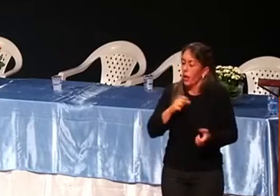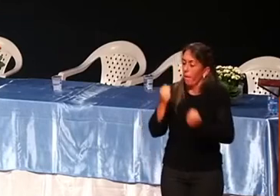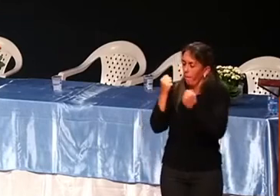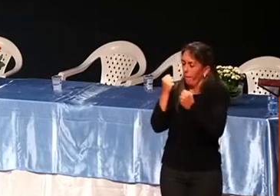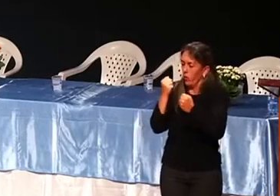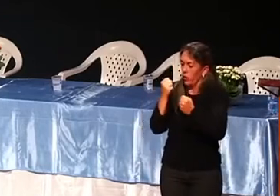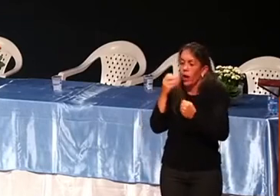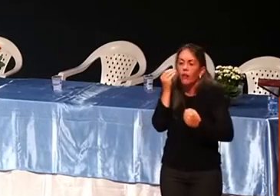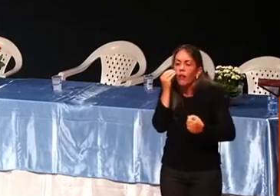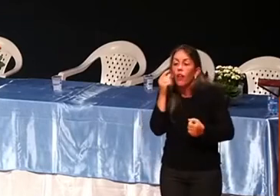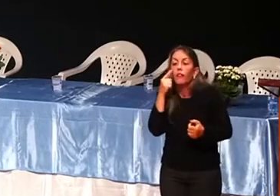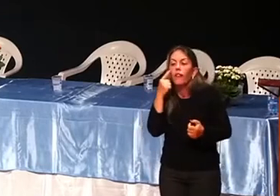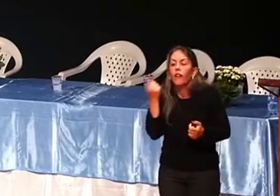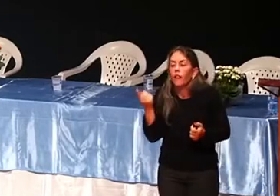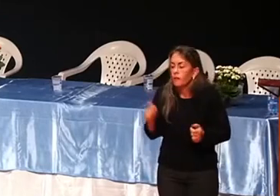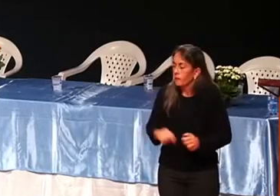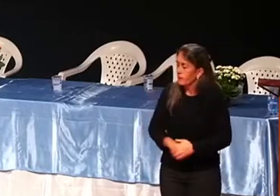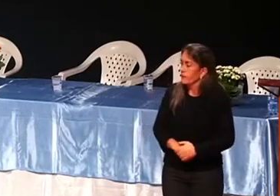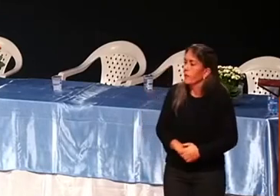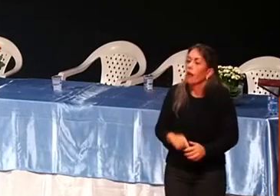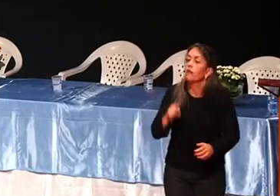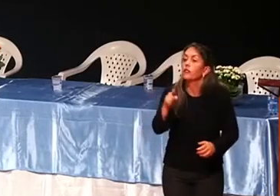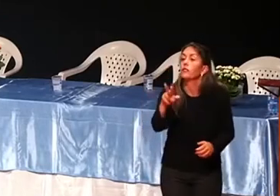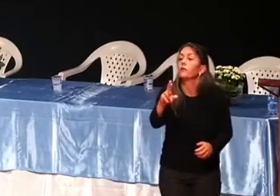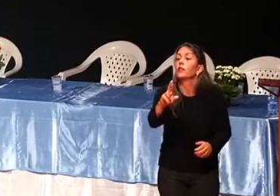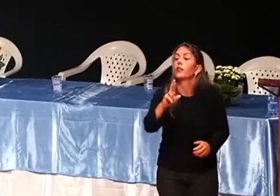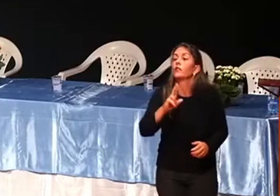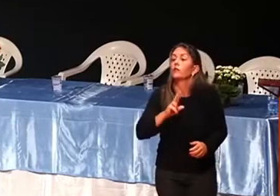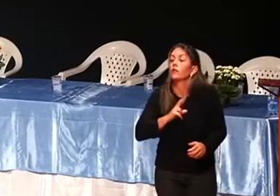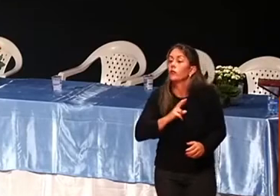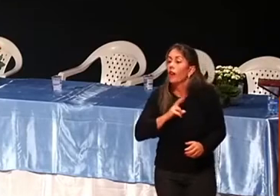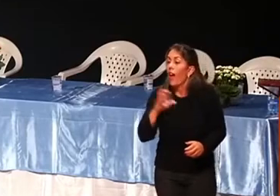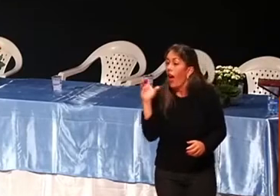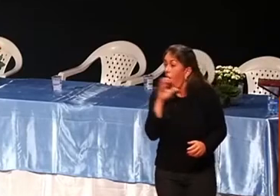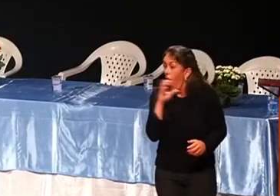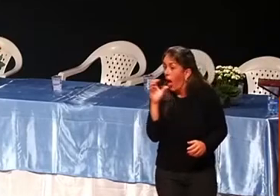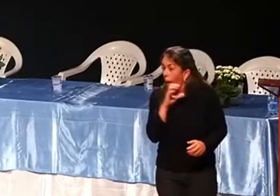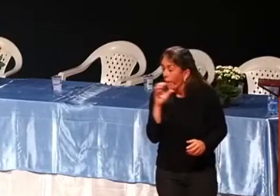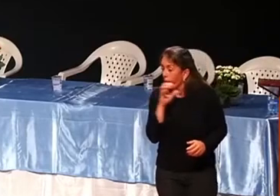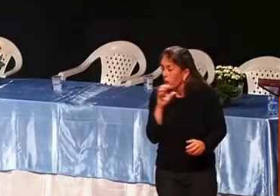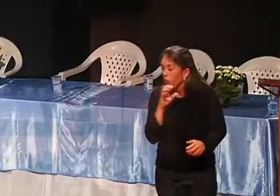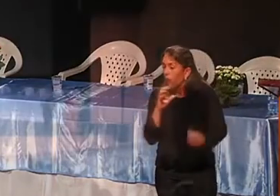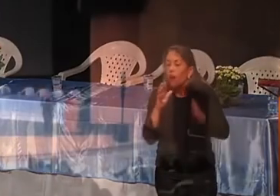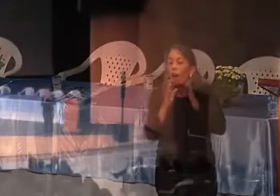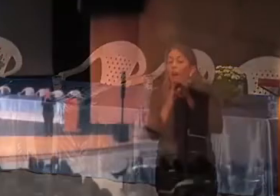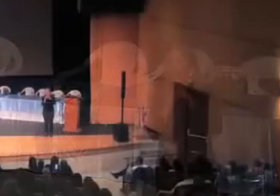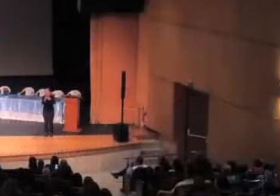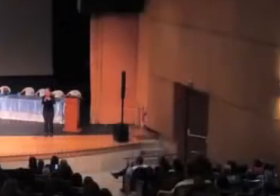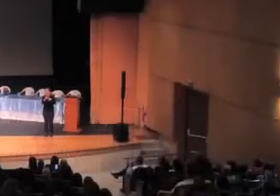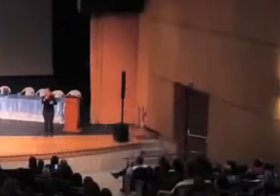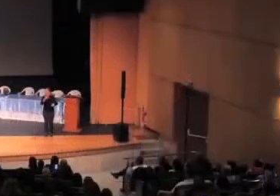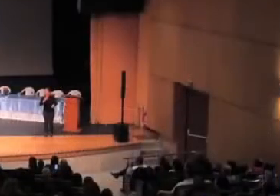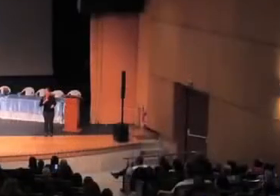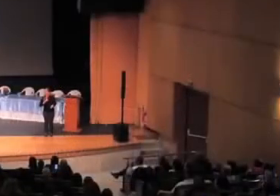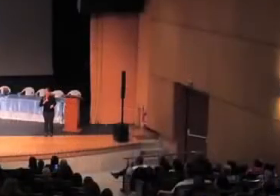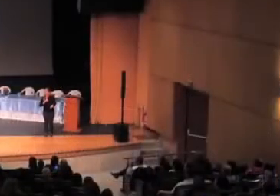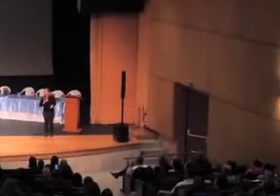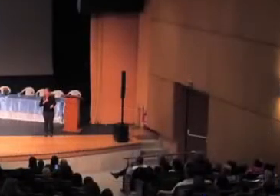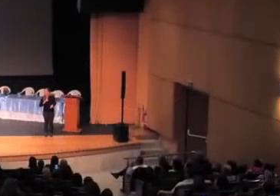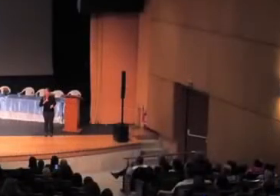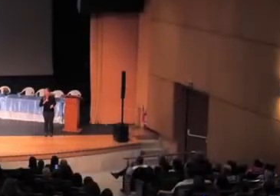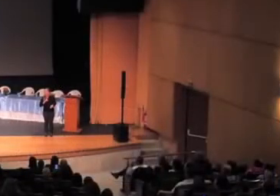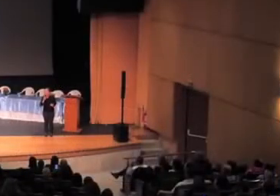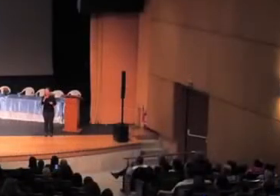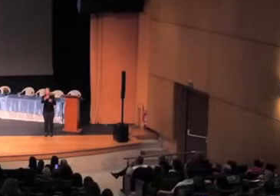palavra tem poder? Me responde bem rápido todo mundo e até o pessoal de casa. Me responde bem rápido. Que cor que sua